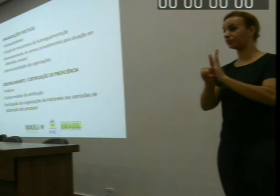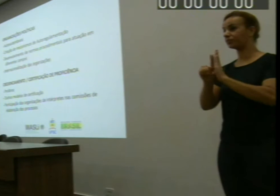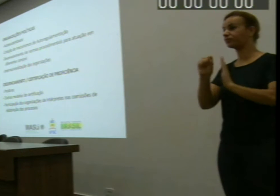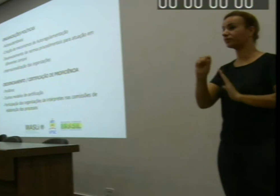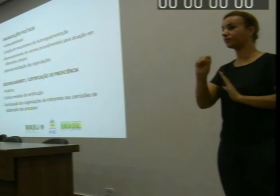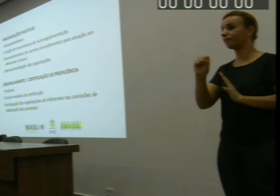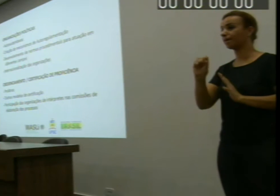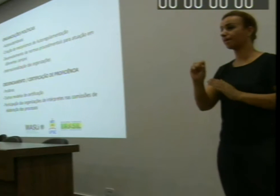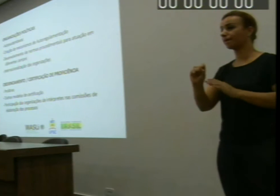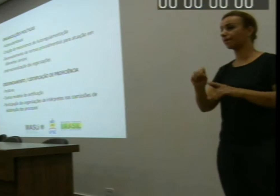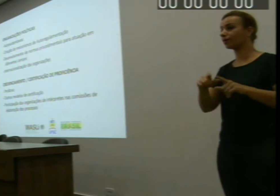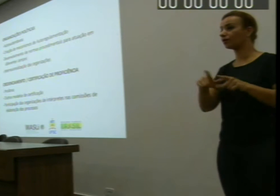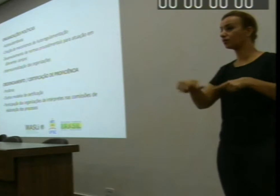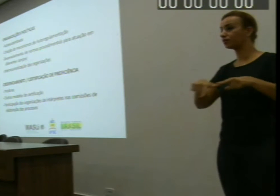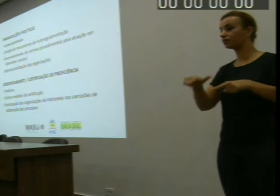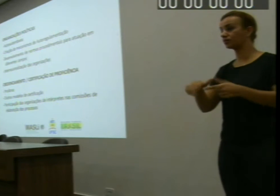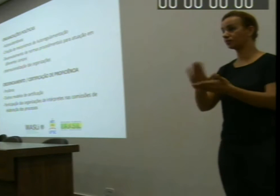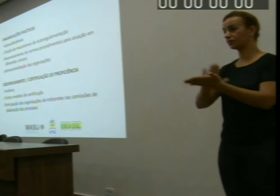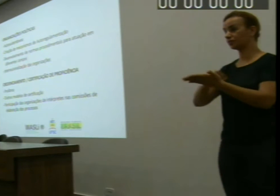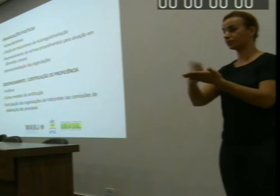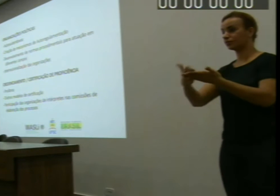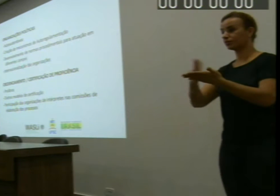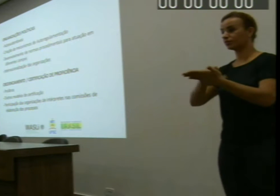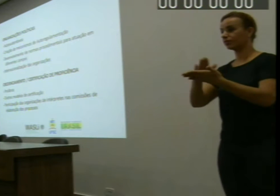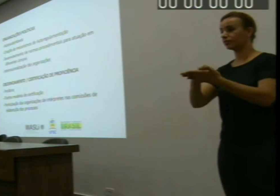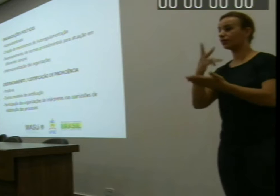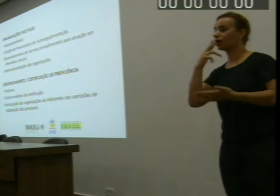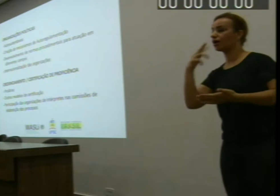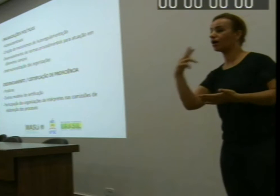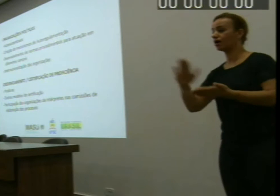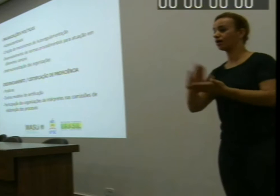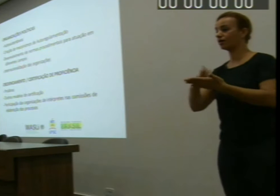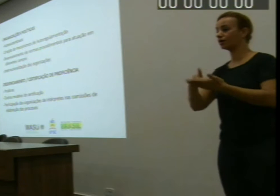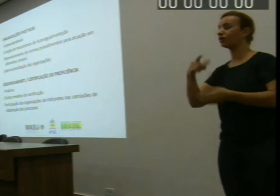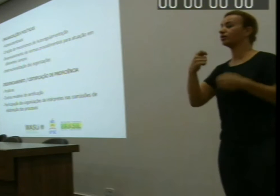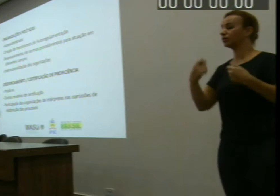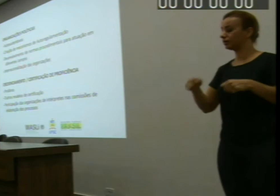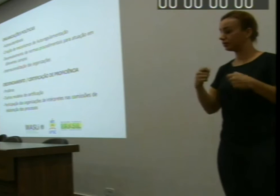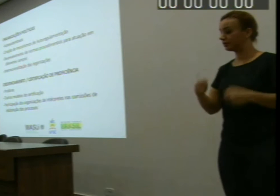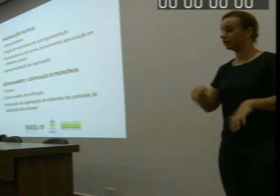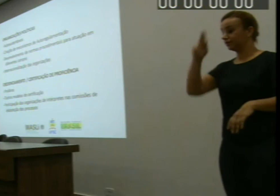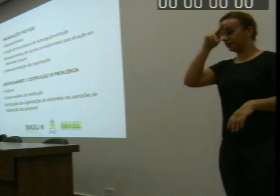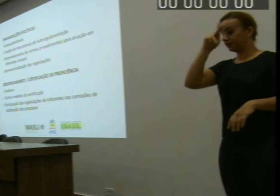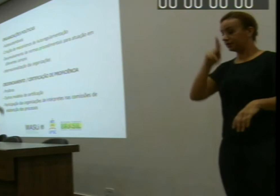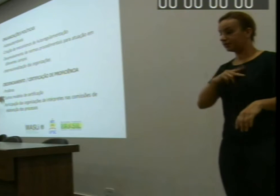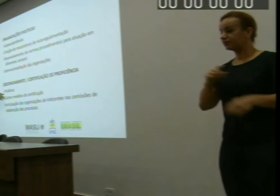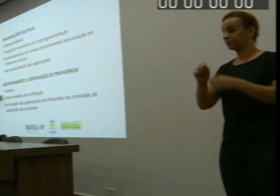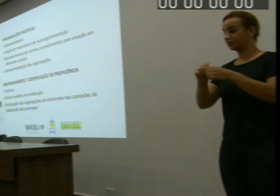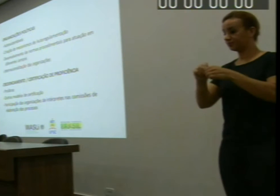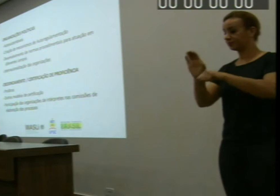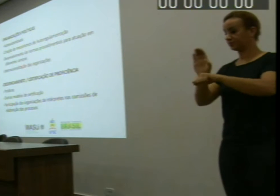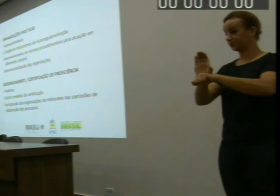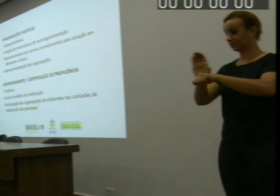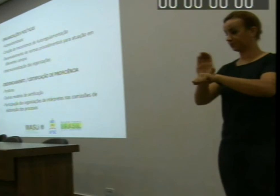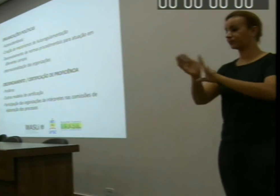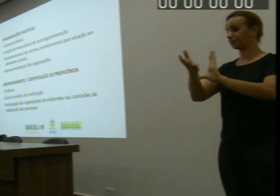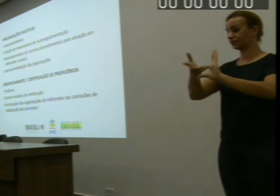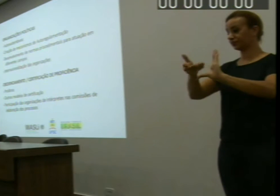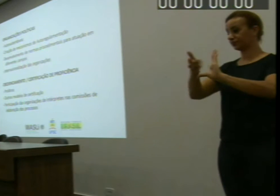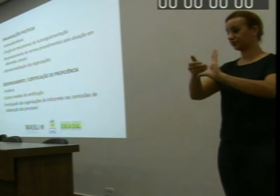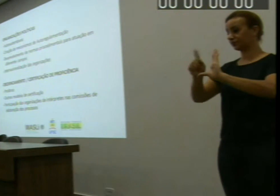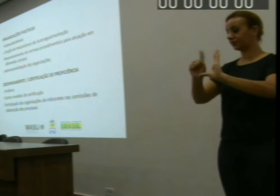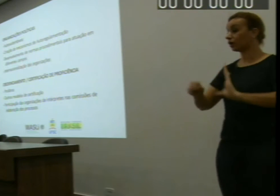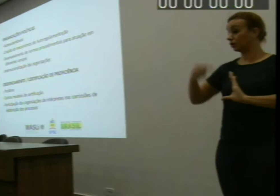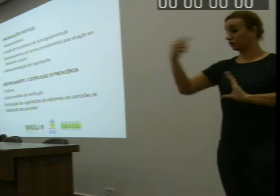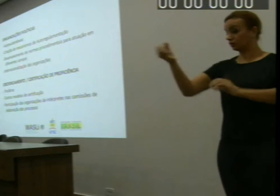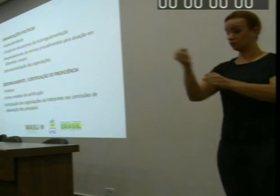formação dos intérpretes de língua de sinais ou seja aqueles que não tivessem as formações que o decreto exigia nos próximos 10 anos da